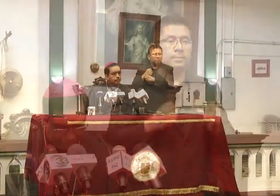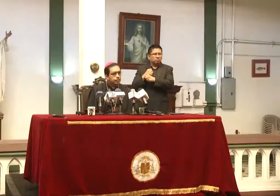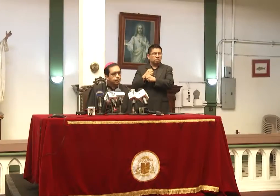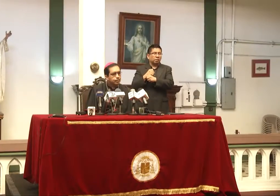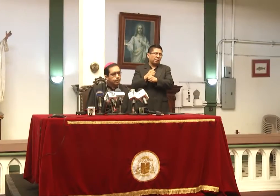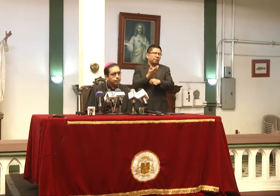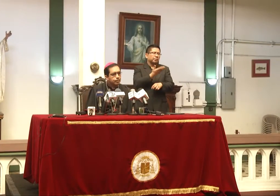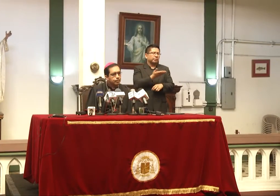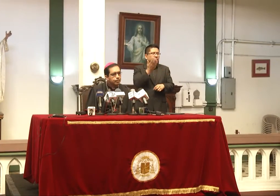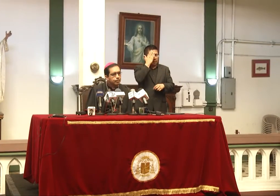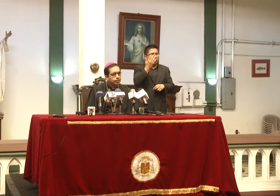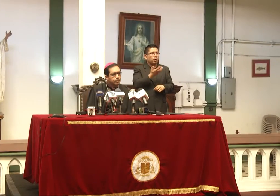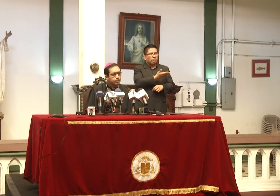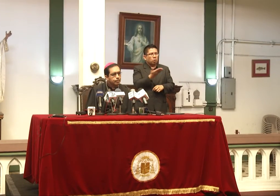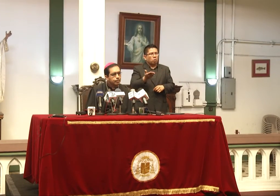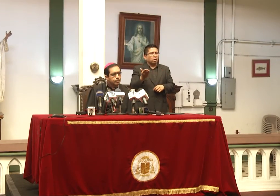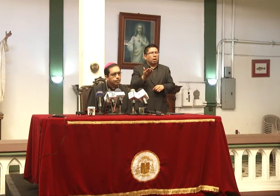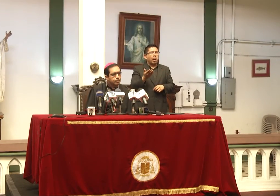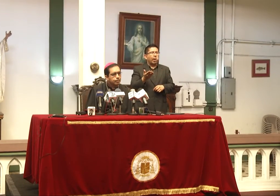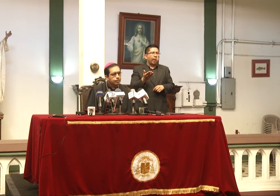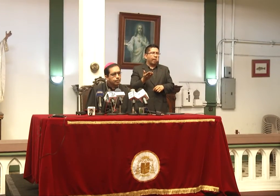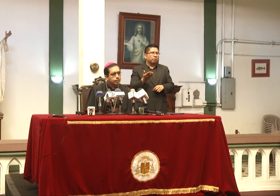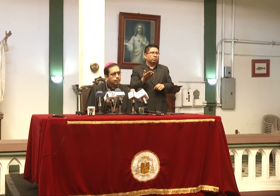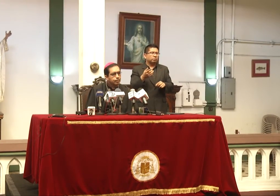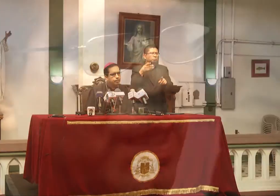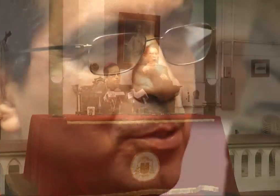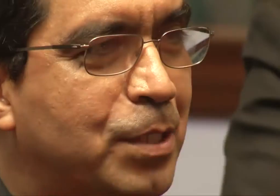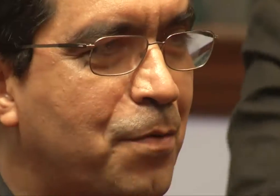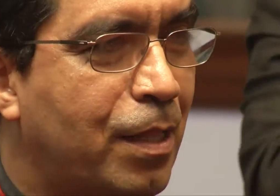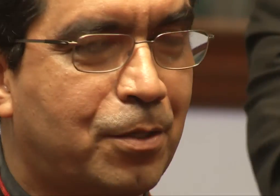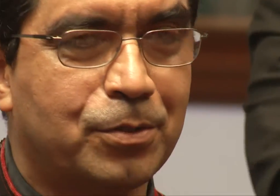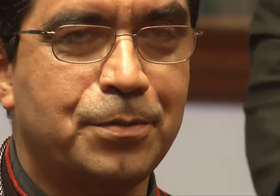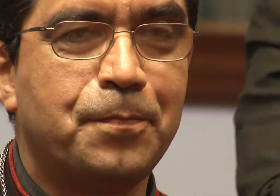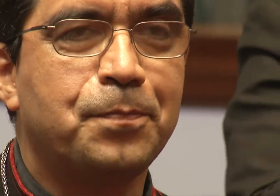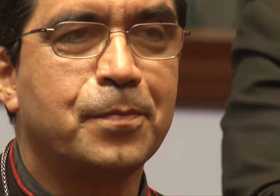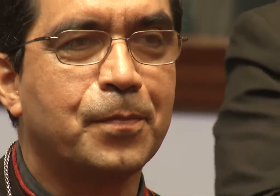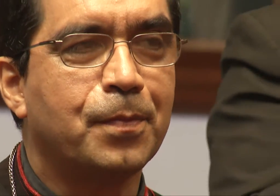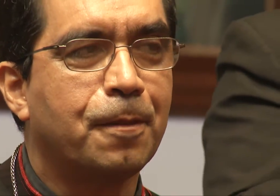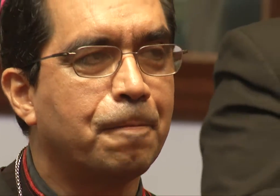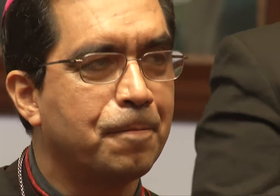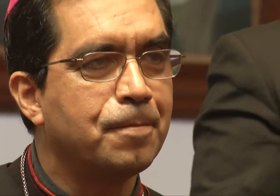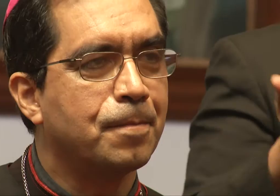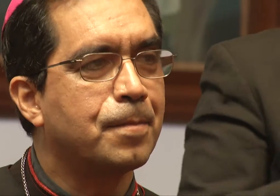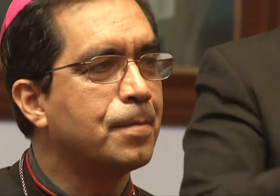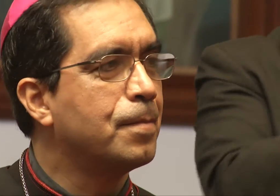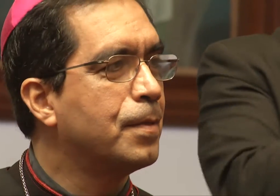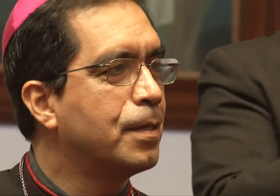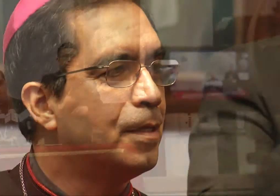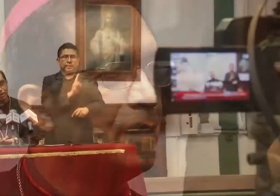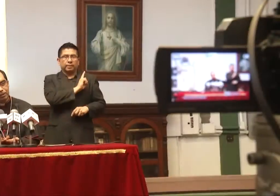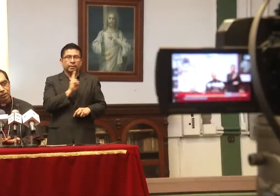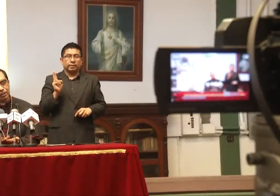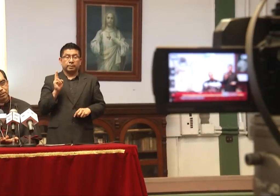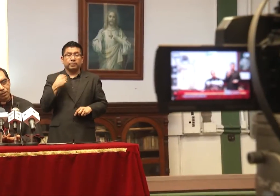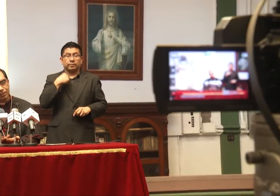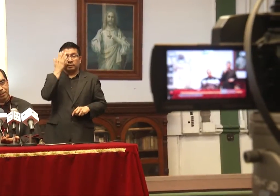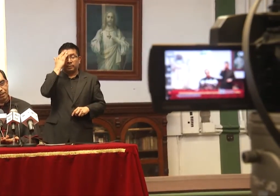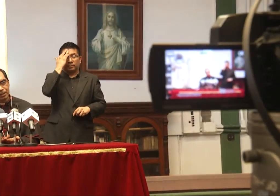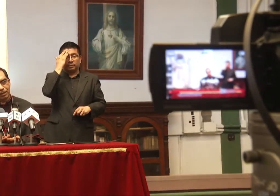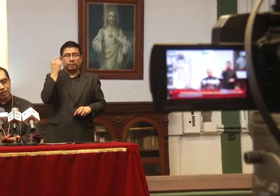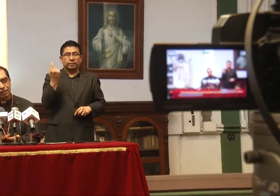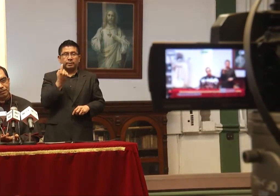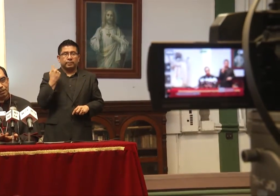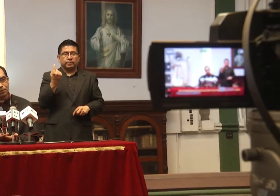gobierno. Monseñor Escobar Alas dijo que los funcionarios que formarán parte de la comitiva serán el secretario de Gobernabilidad